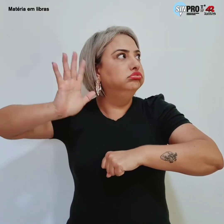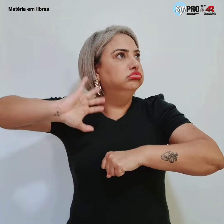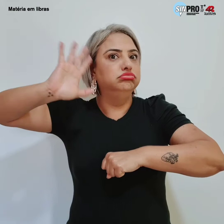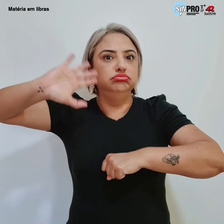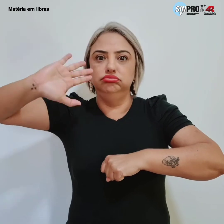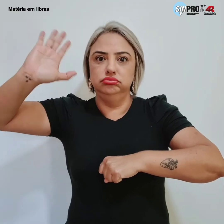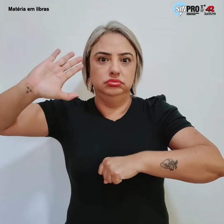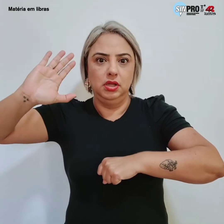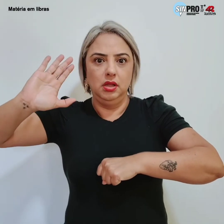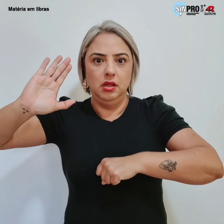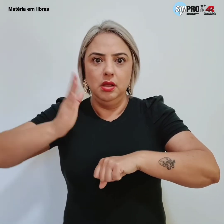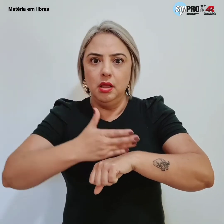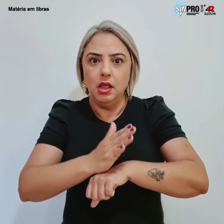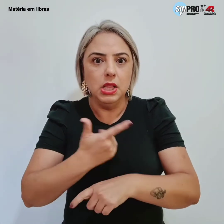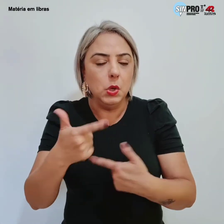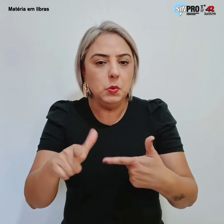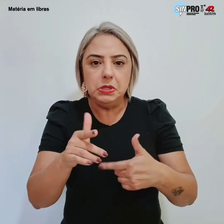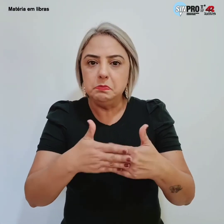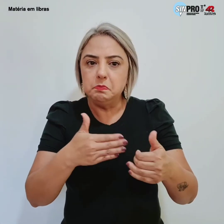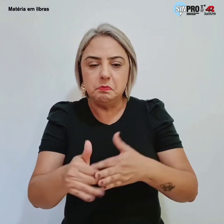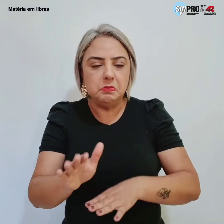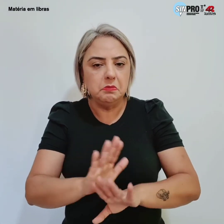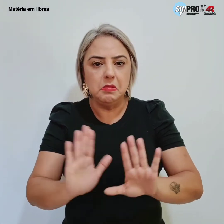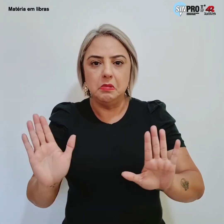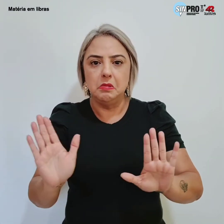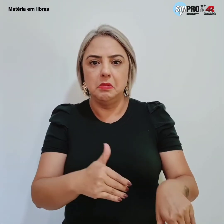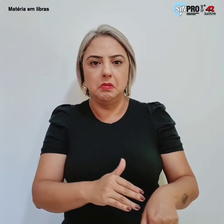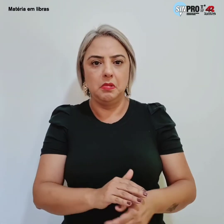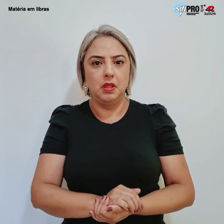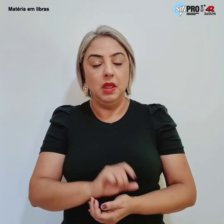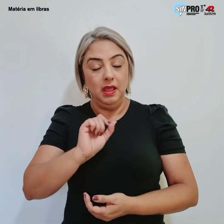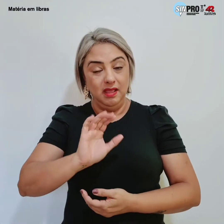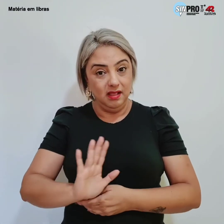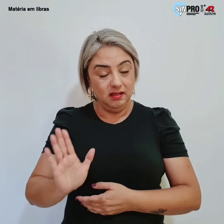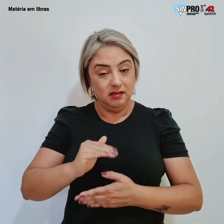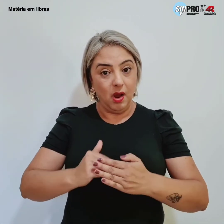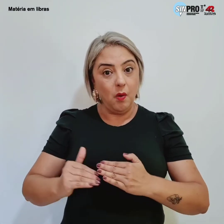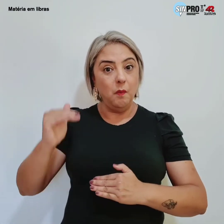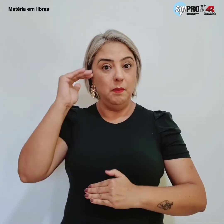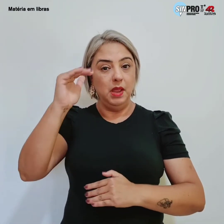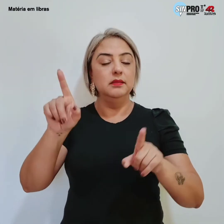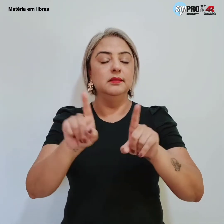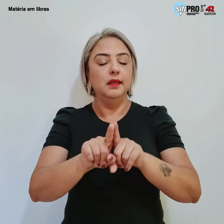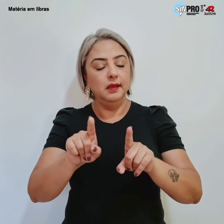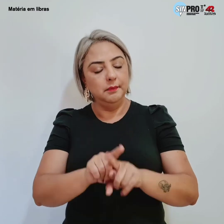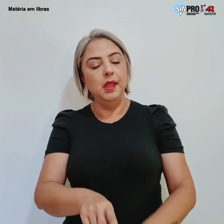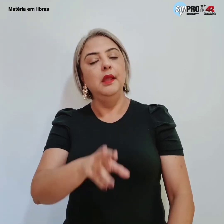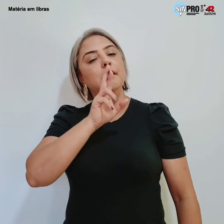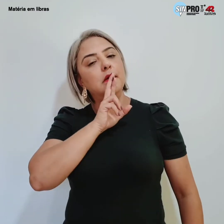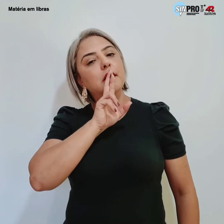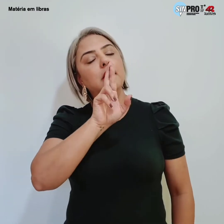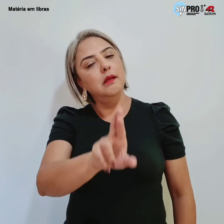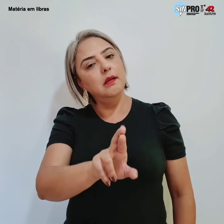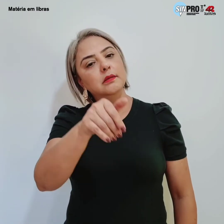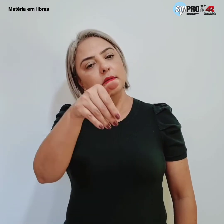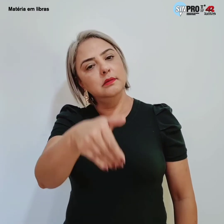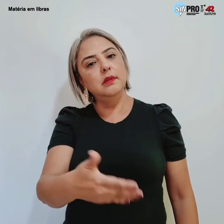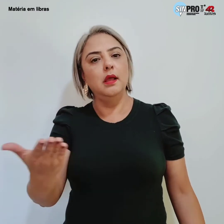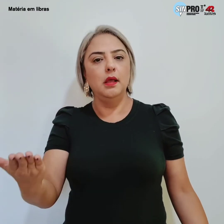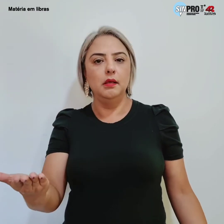preço inacessível, independente da qualidade. Esse aumento é também reflexo do aumento no preço